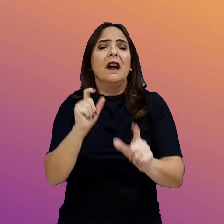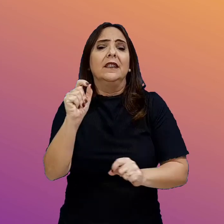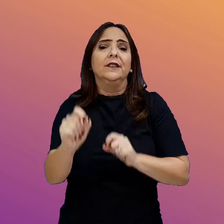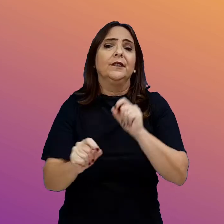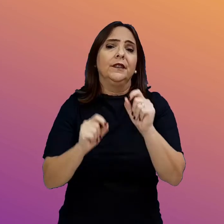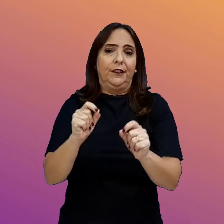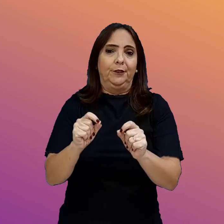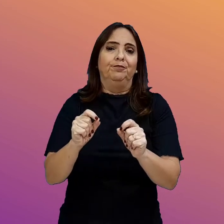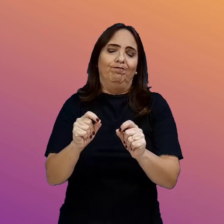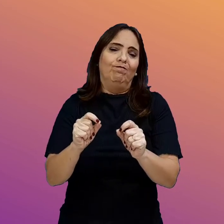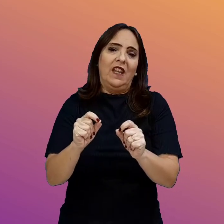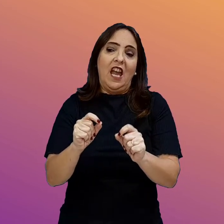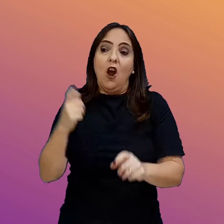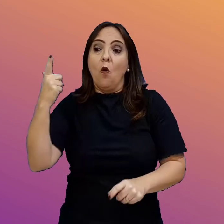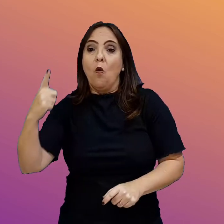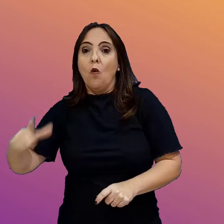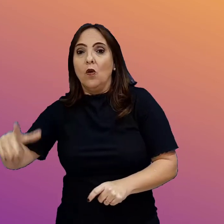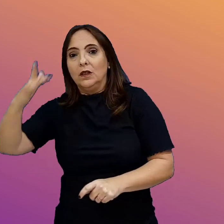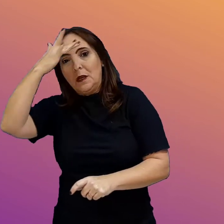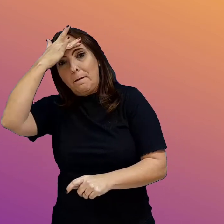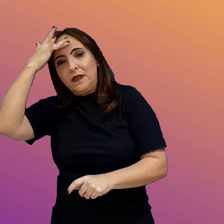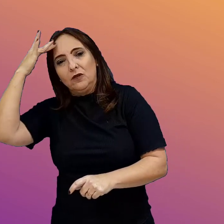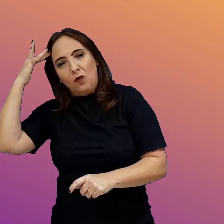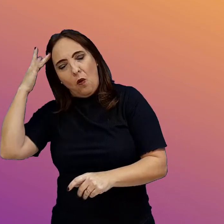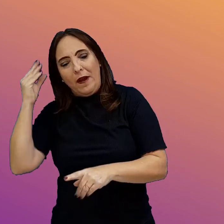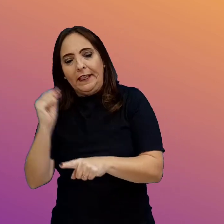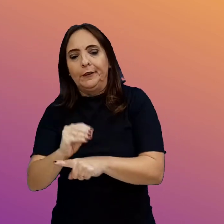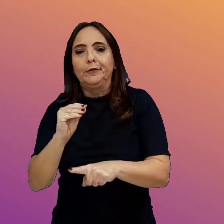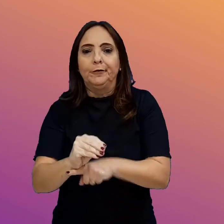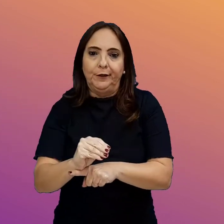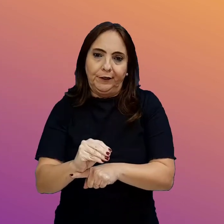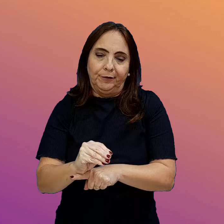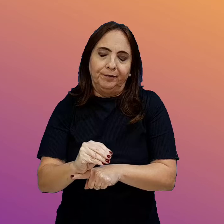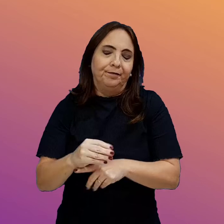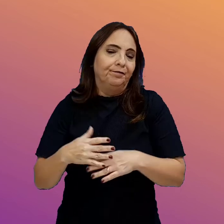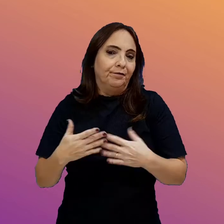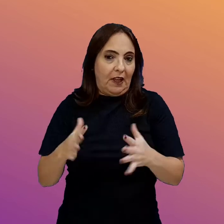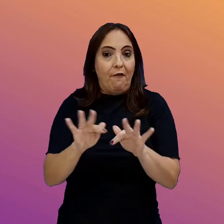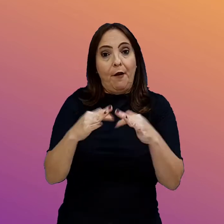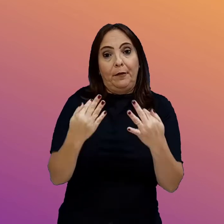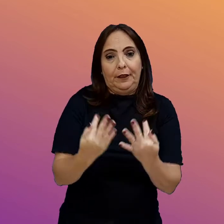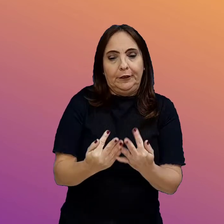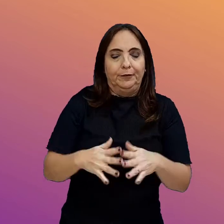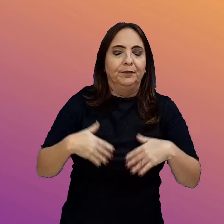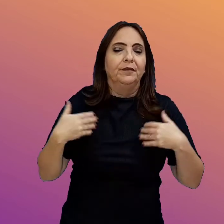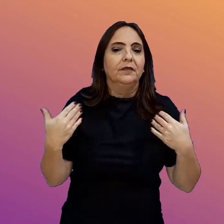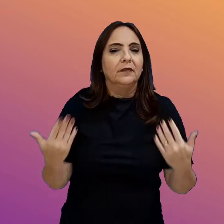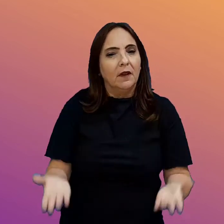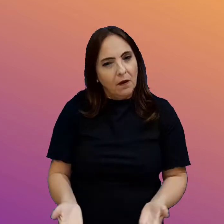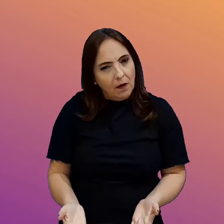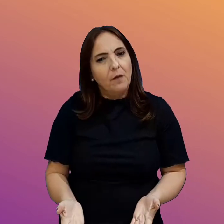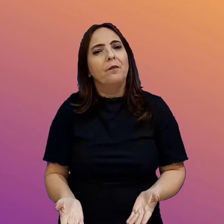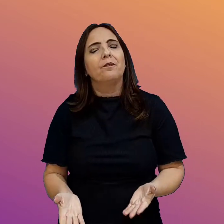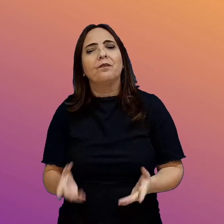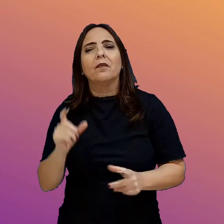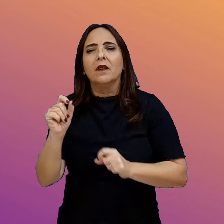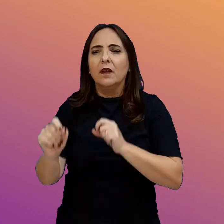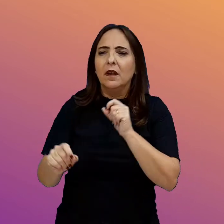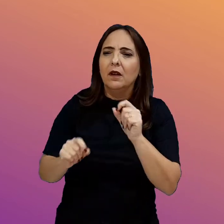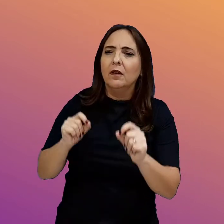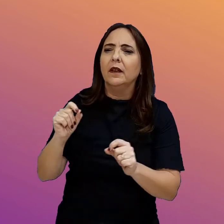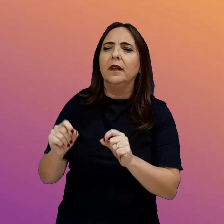que é essencial, que é o investimento no ser. Sim, e é um investimento com o olhar, com